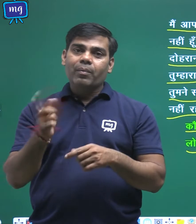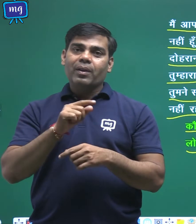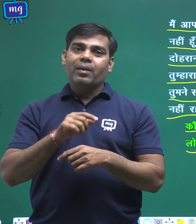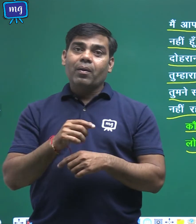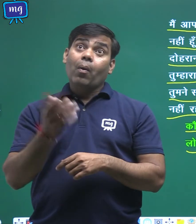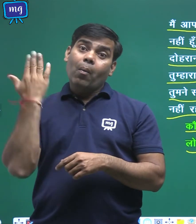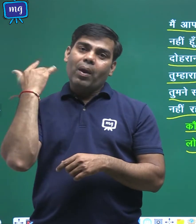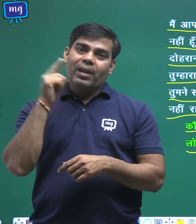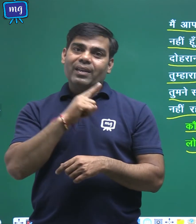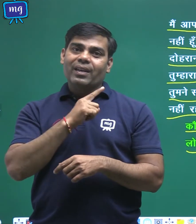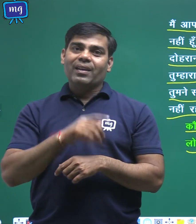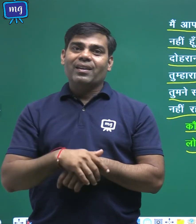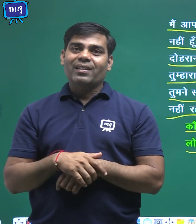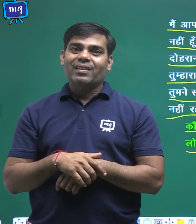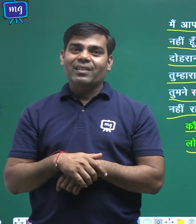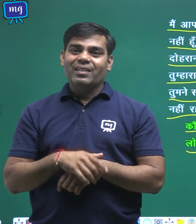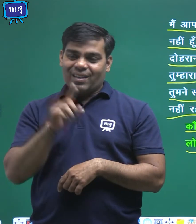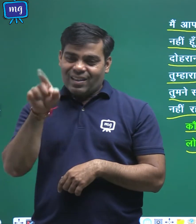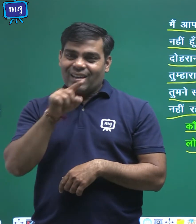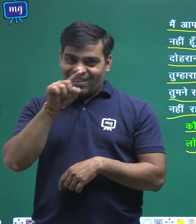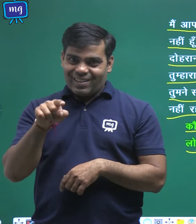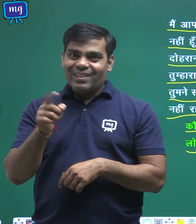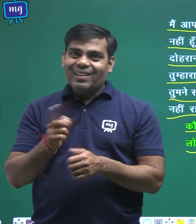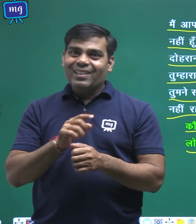पहले ये गलती की थी,